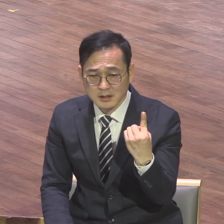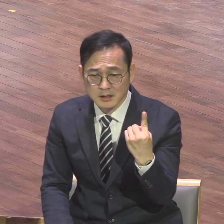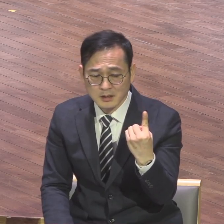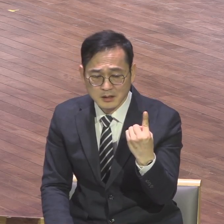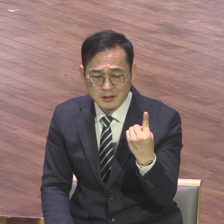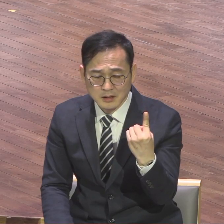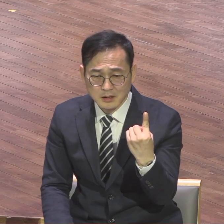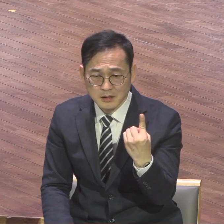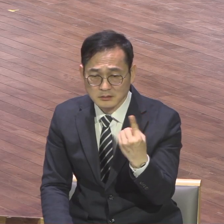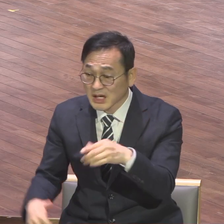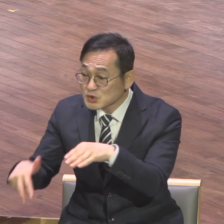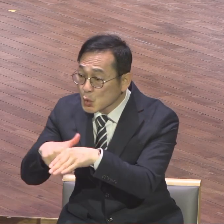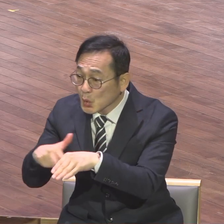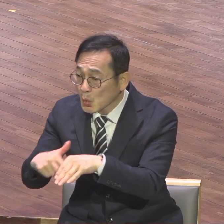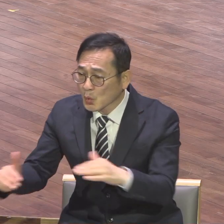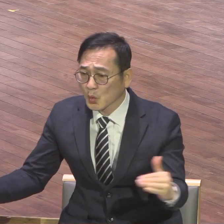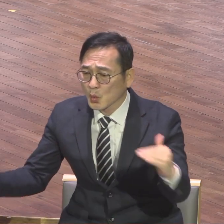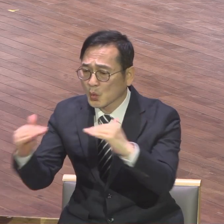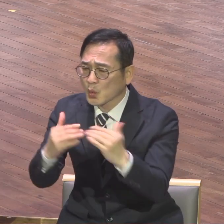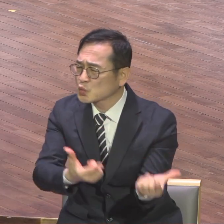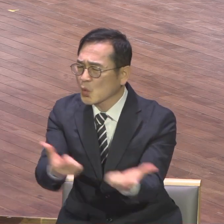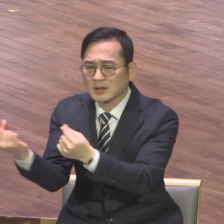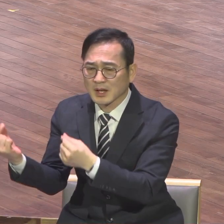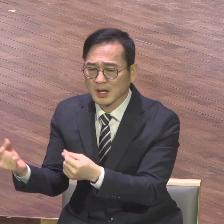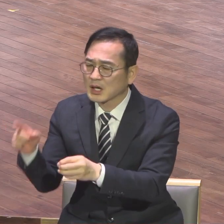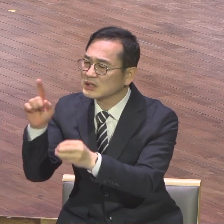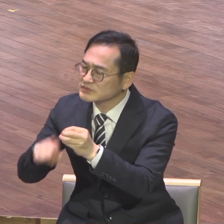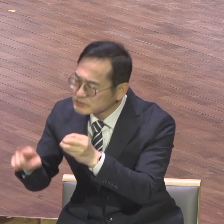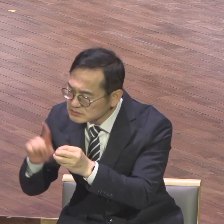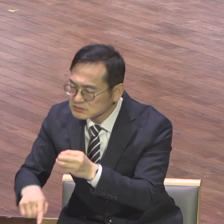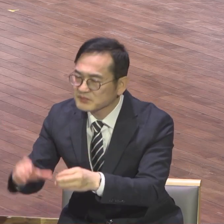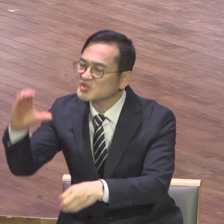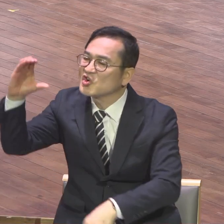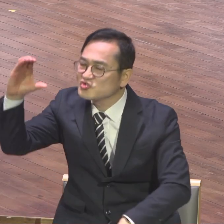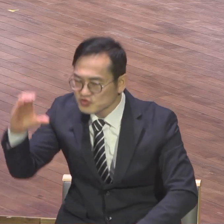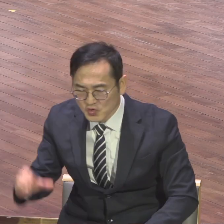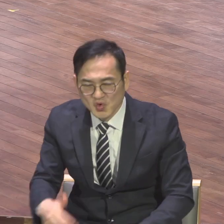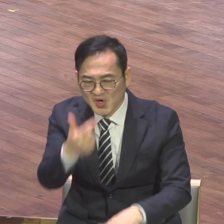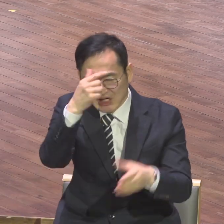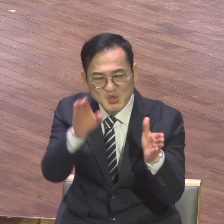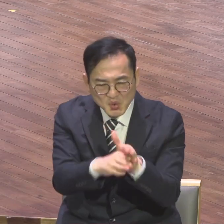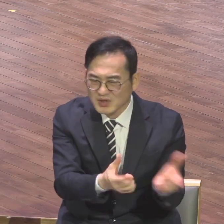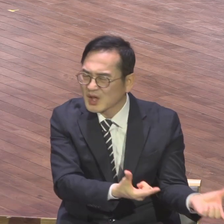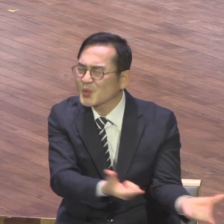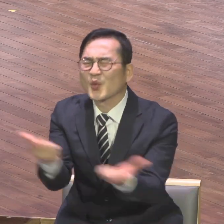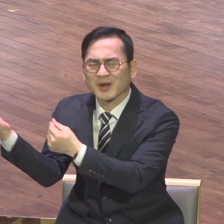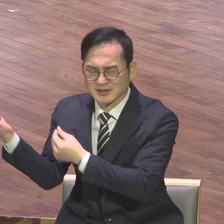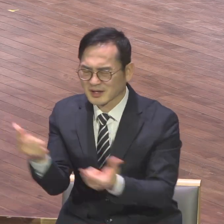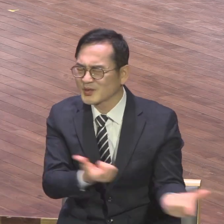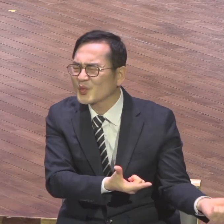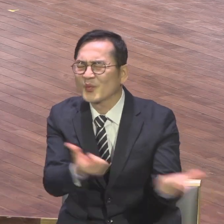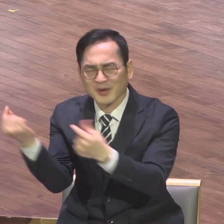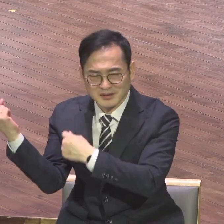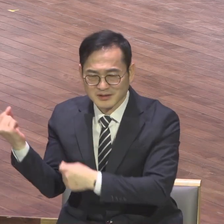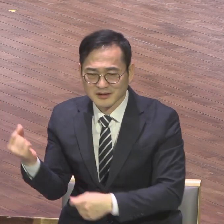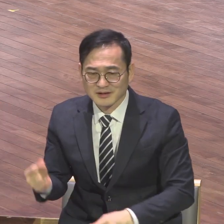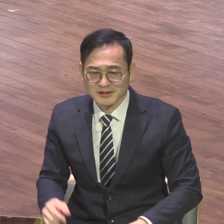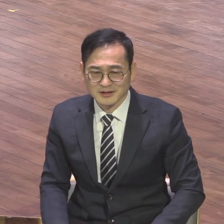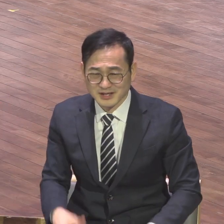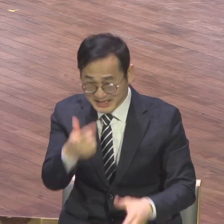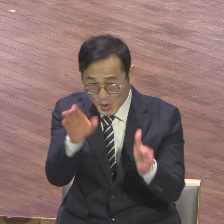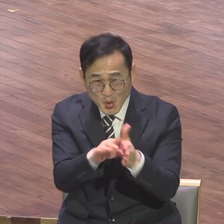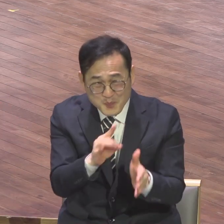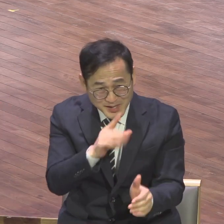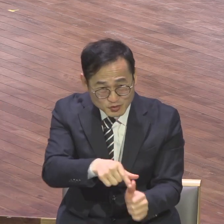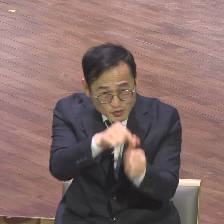종교 뭐 다 같은 거 아니냐. WCC 종교나 다 같은 거야. 기독교만